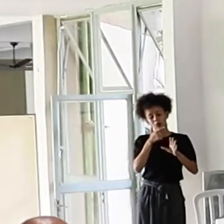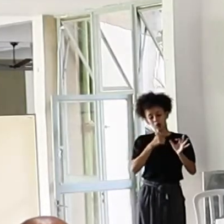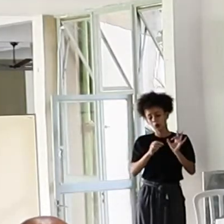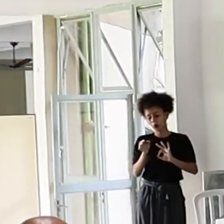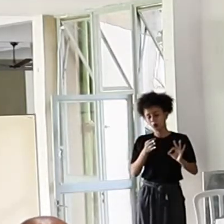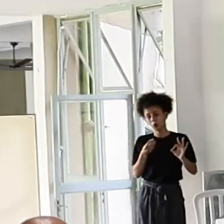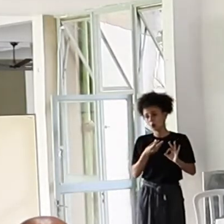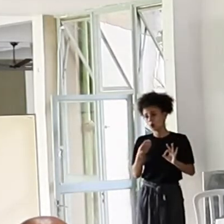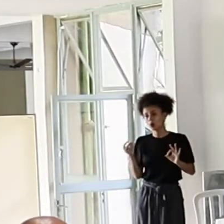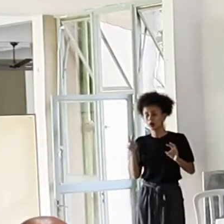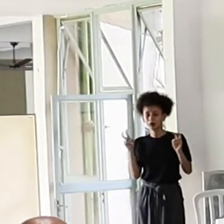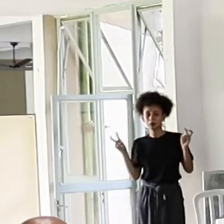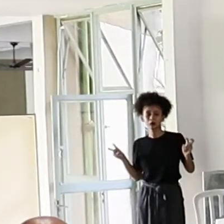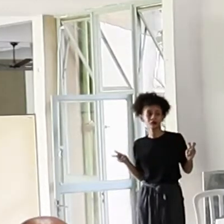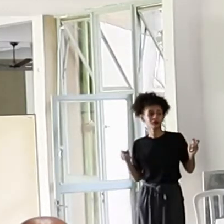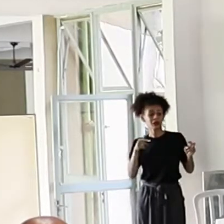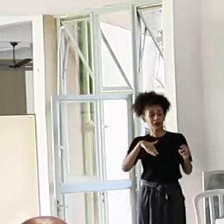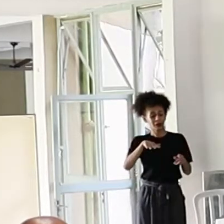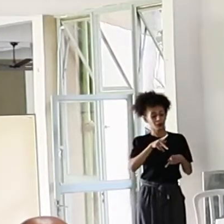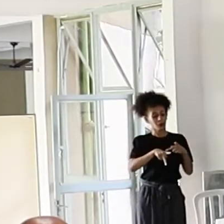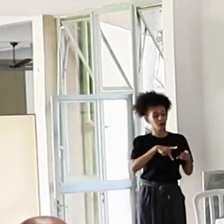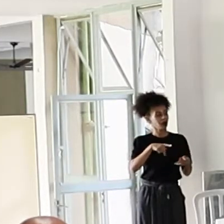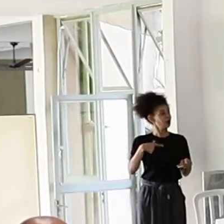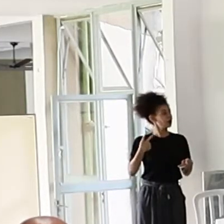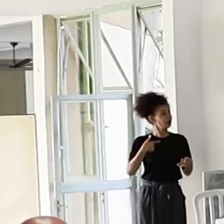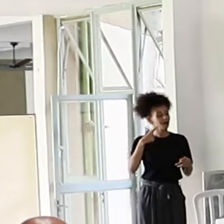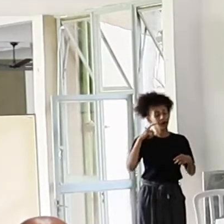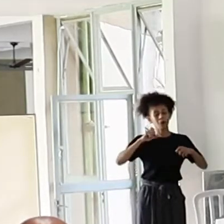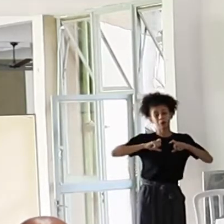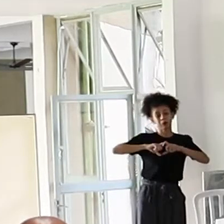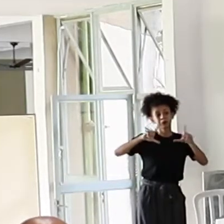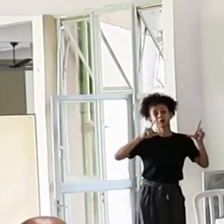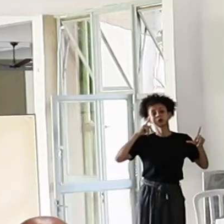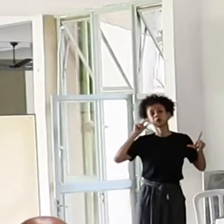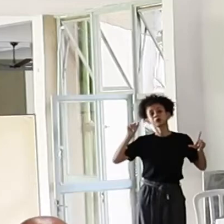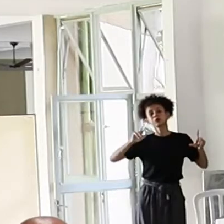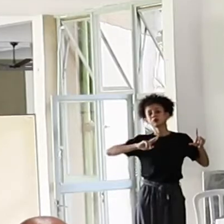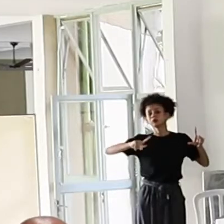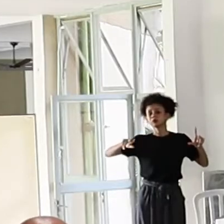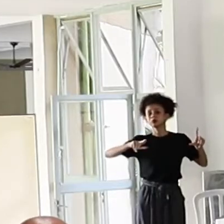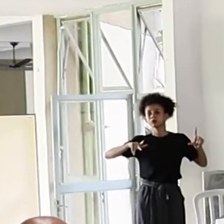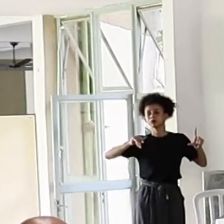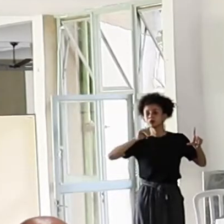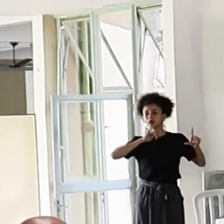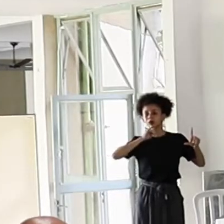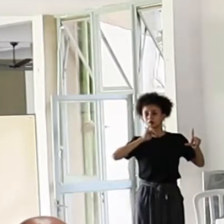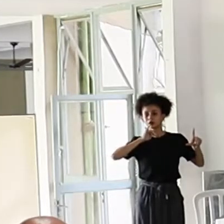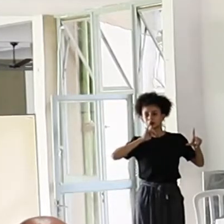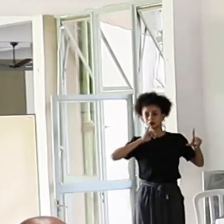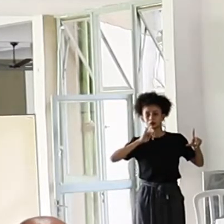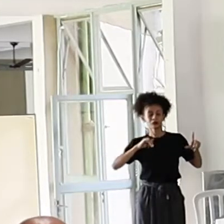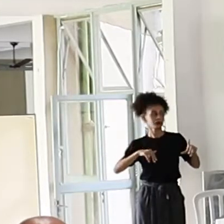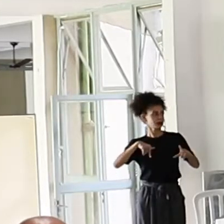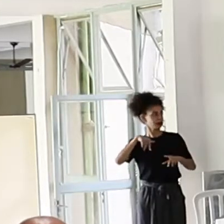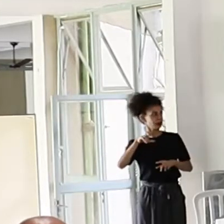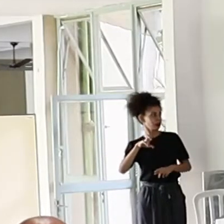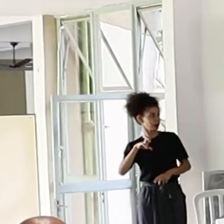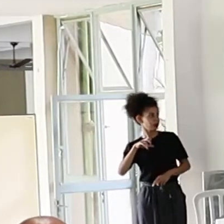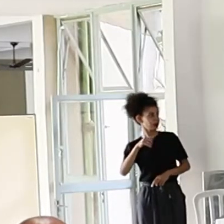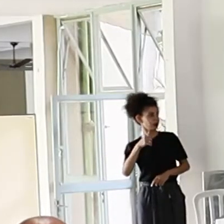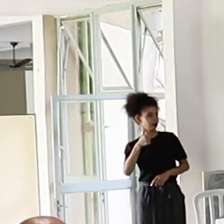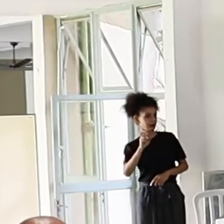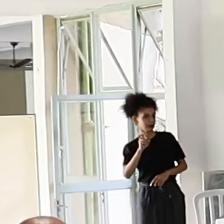não consegue se organizar por vários motivos e essa população a gente vê escancaradamente a diferença por exemplo daqui é 15